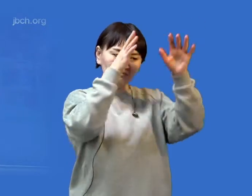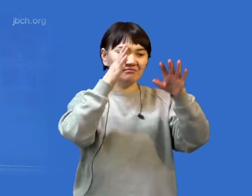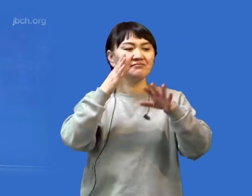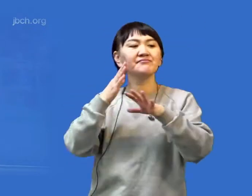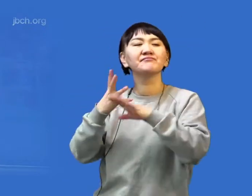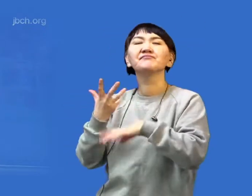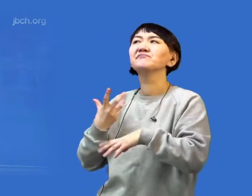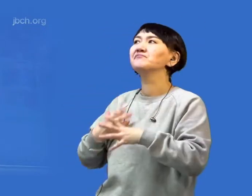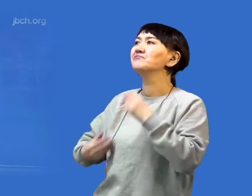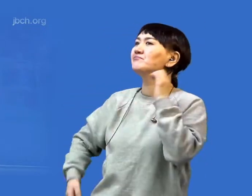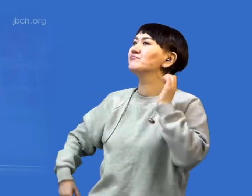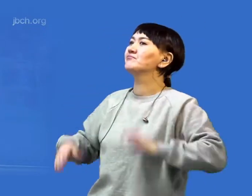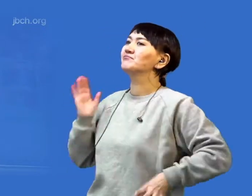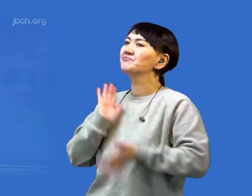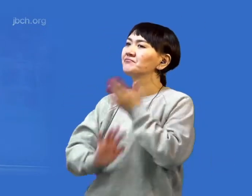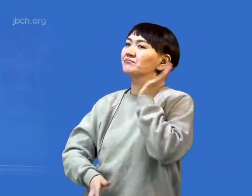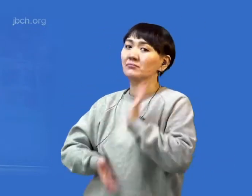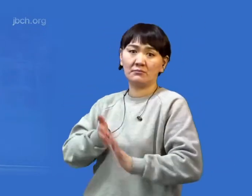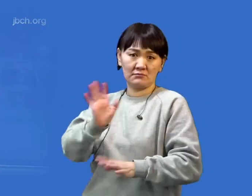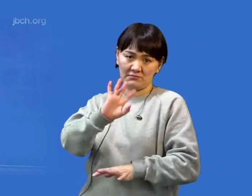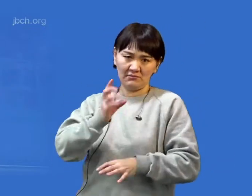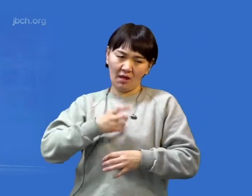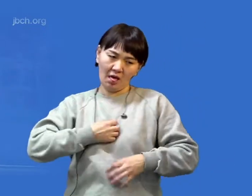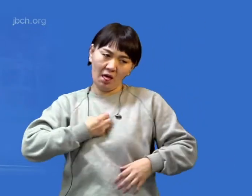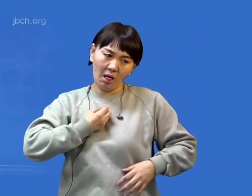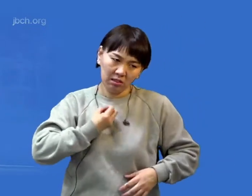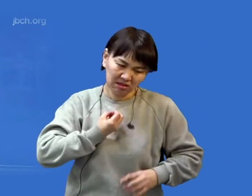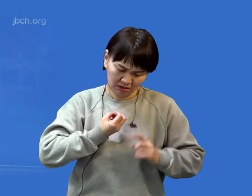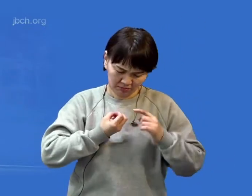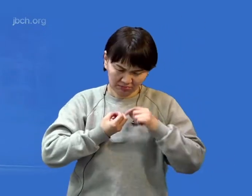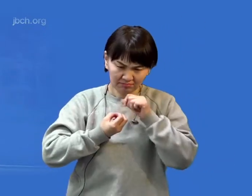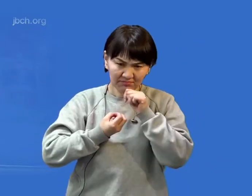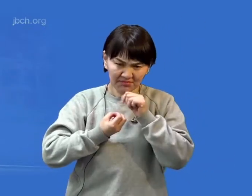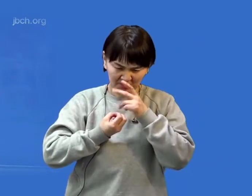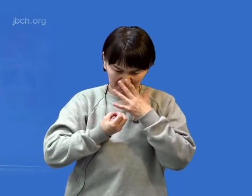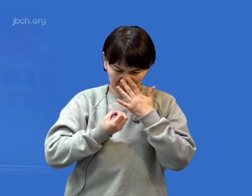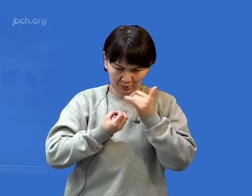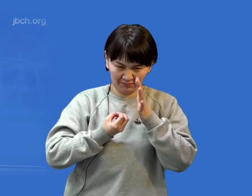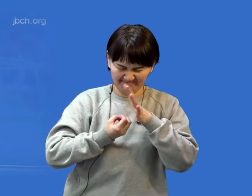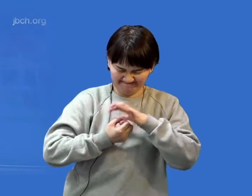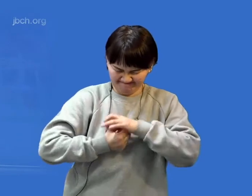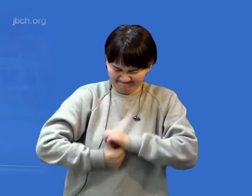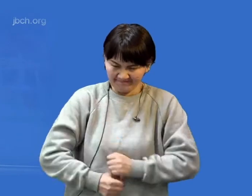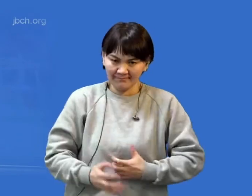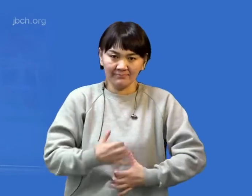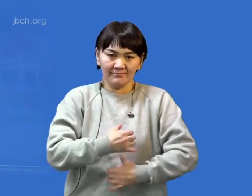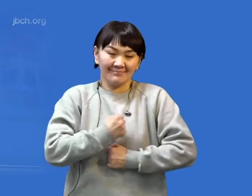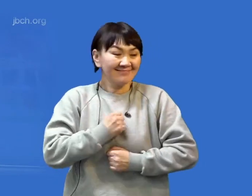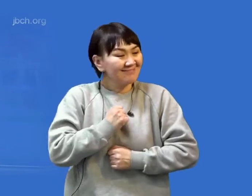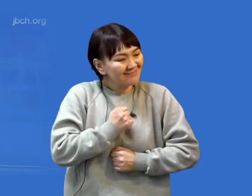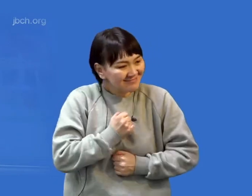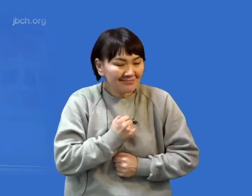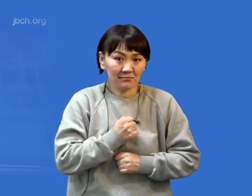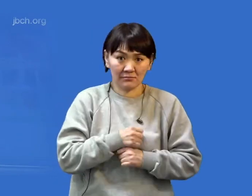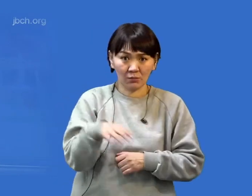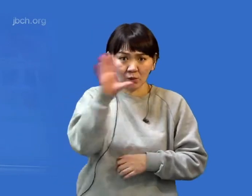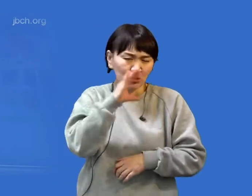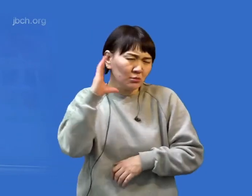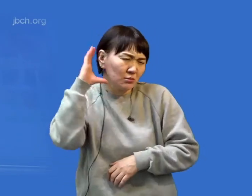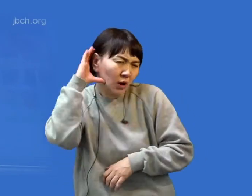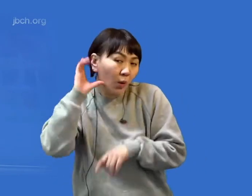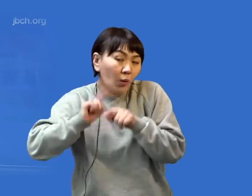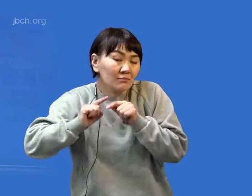Хэлхийг үсэн үгэлэж гисэн хэлэхгүй байх үе олон байдаг юм аа. Тэмээсэн хүн бүр сонсохтой дүргүй ярихтаа удаан